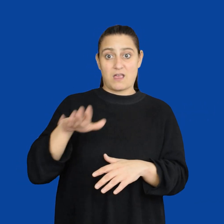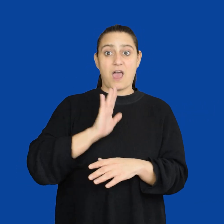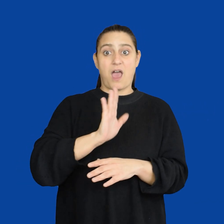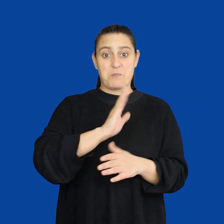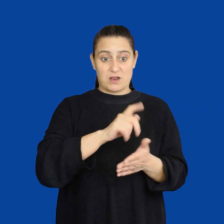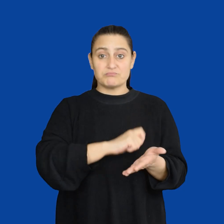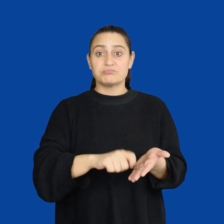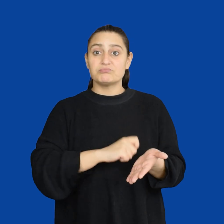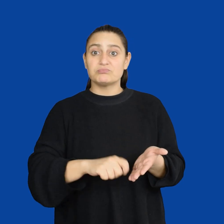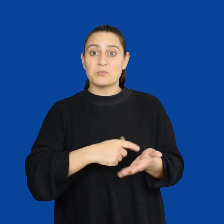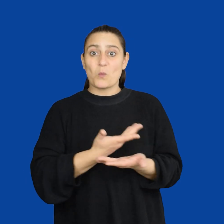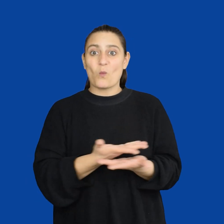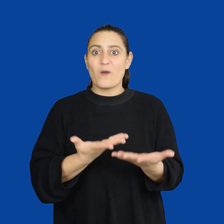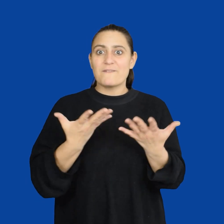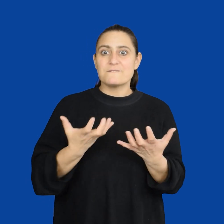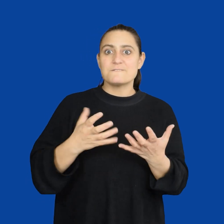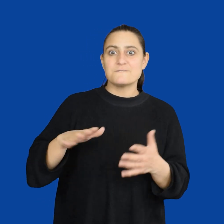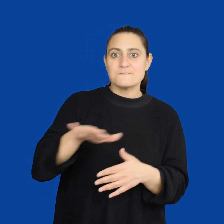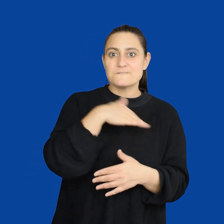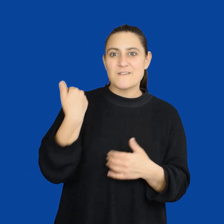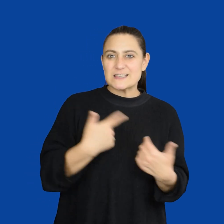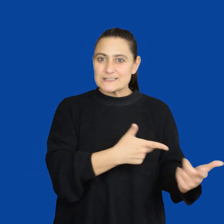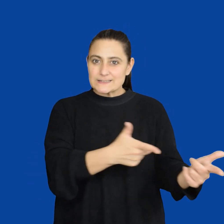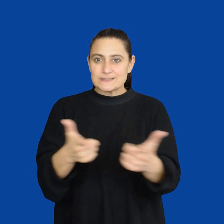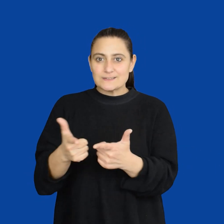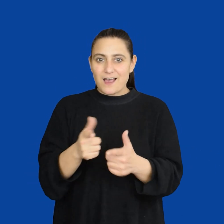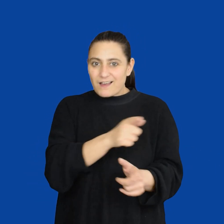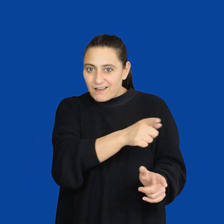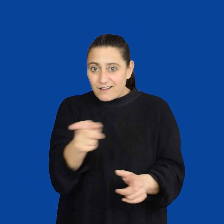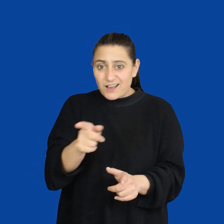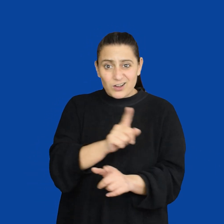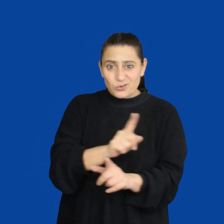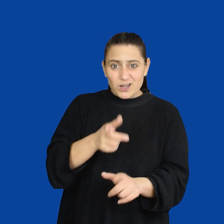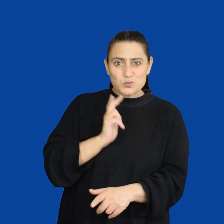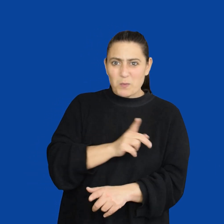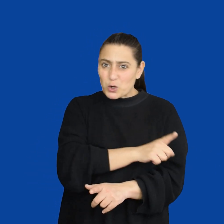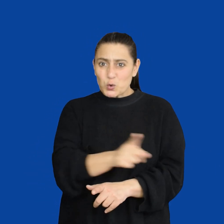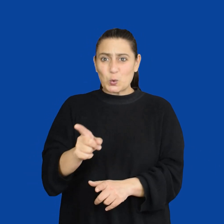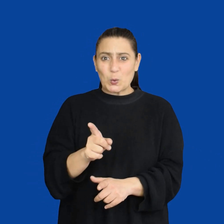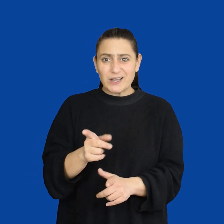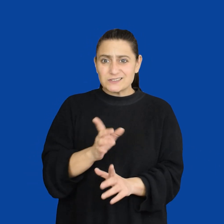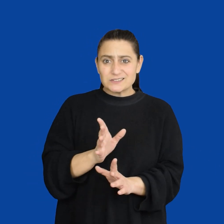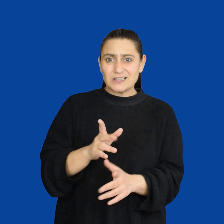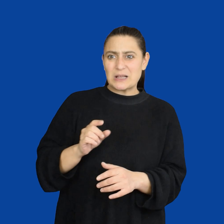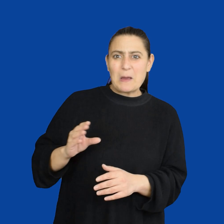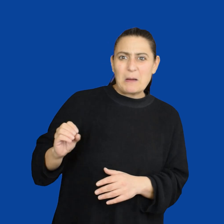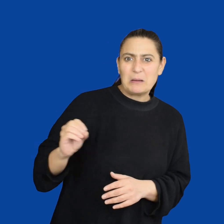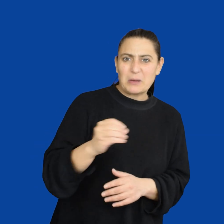solo una de tantas donde se delata la intención genocida que emplea los rasgos deshumanizantes ya mencionados, pueblos